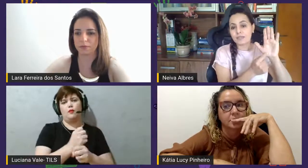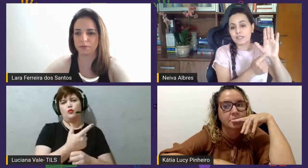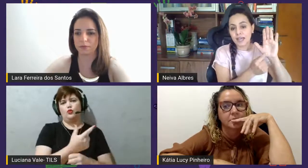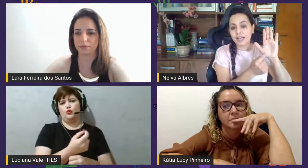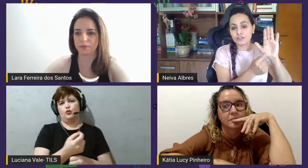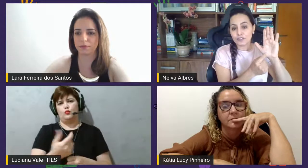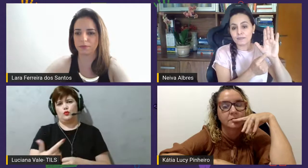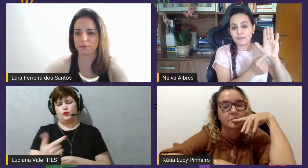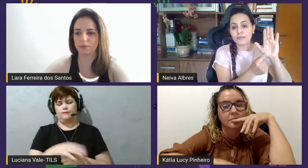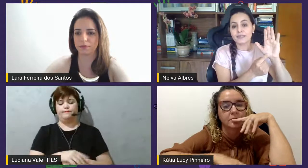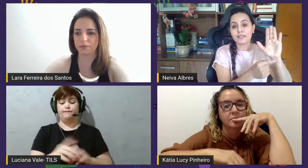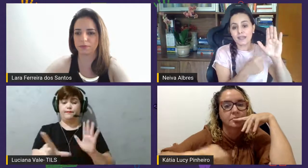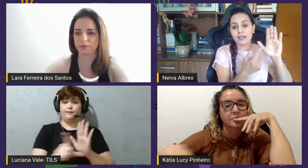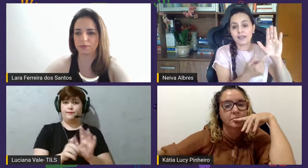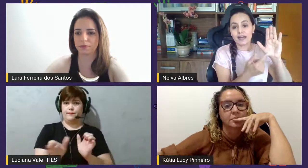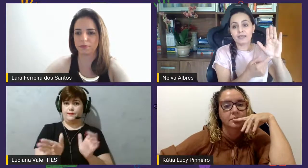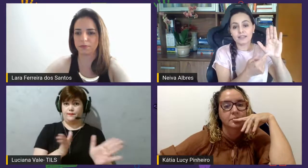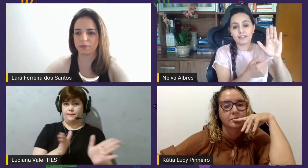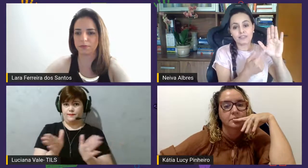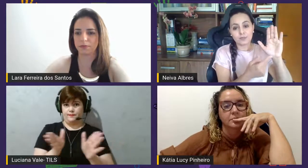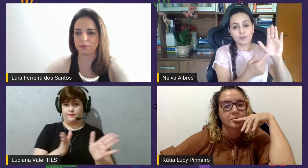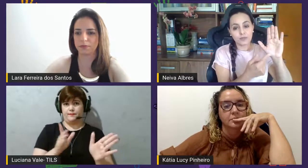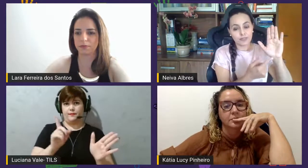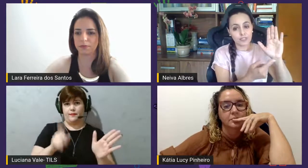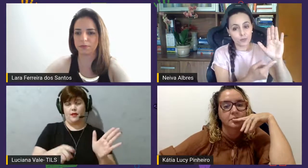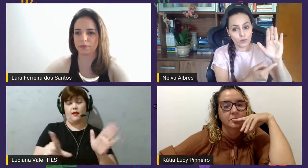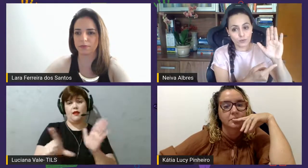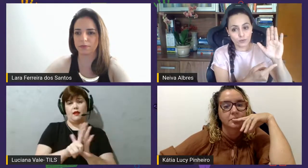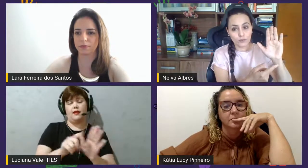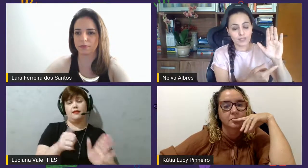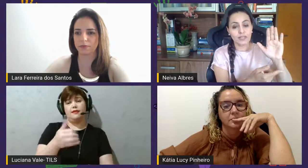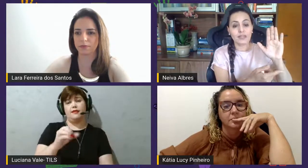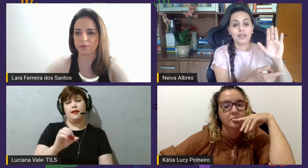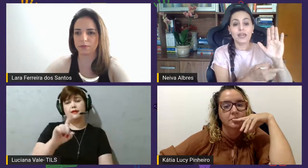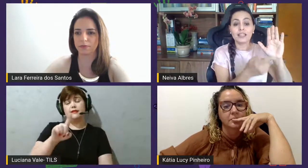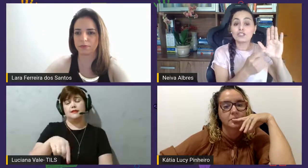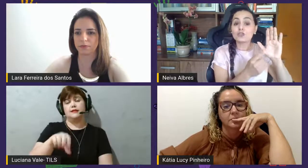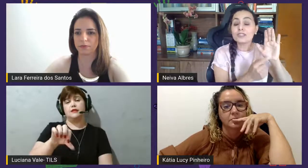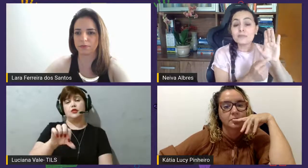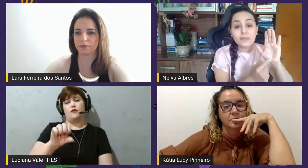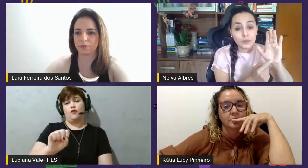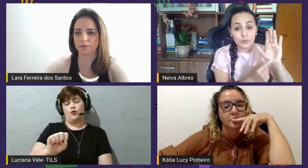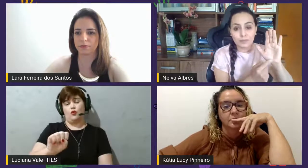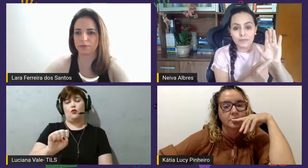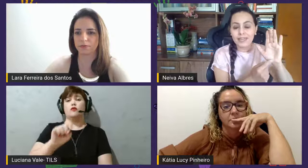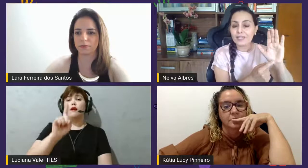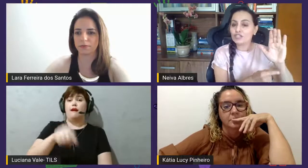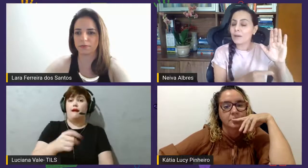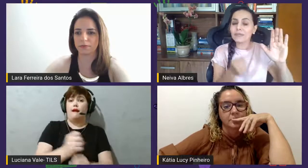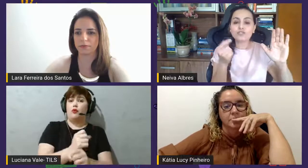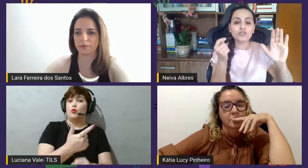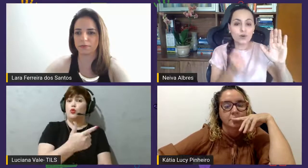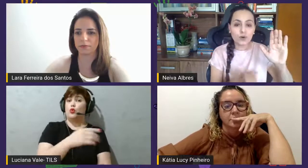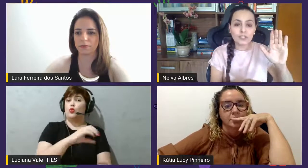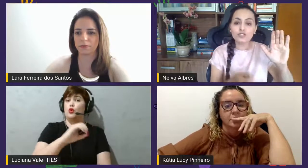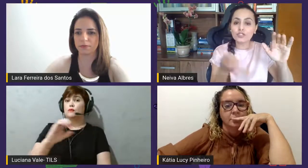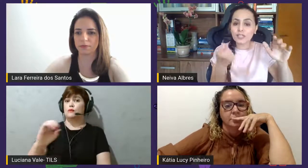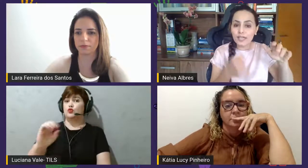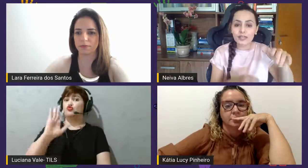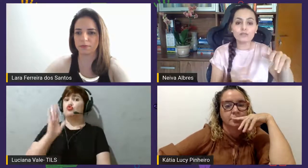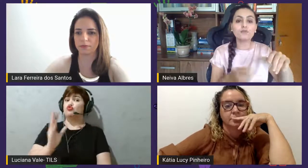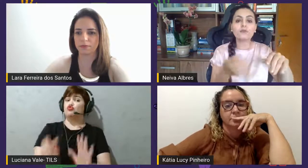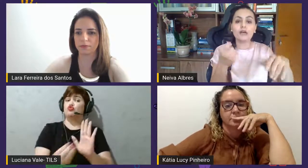de acessibilidade, que é a lei 10.098, né, ela é de 2000 e ela já